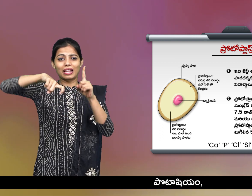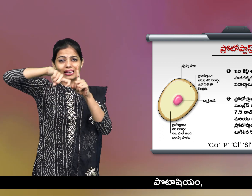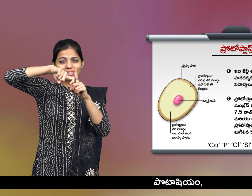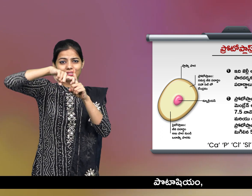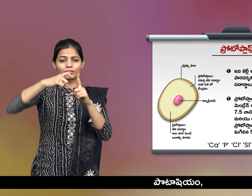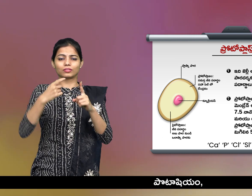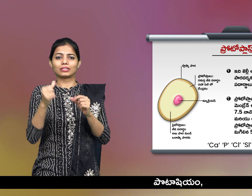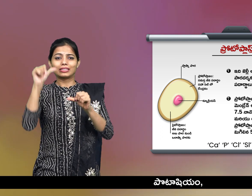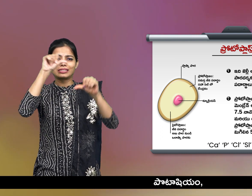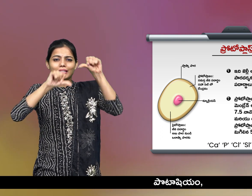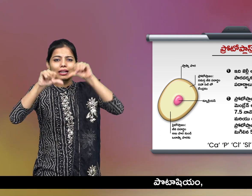పొటాషియం,